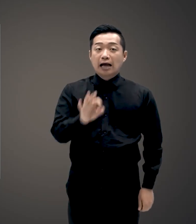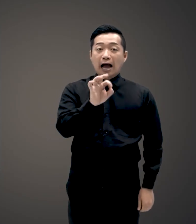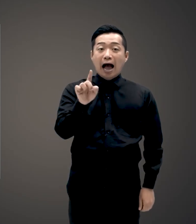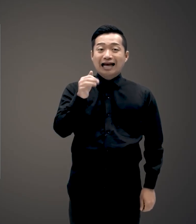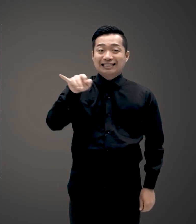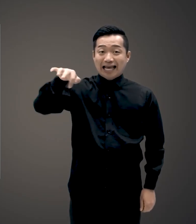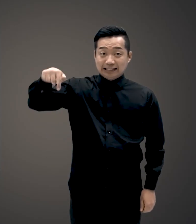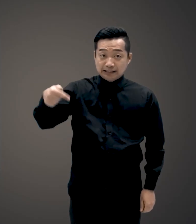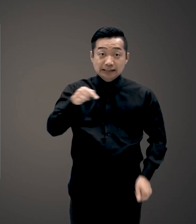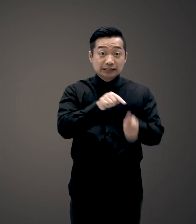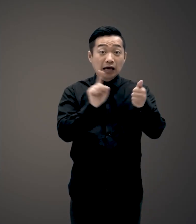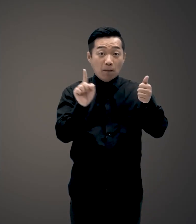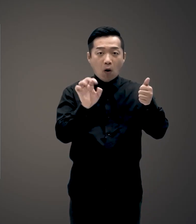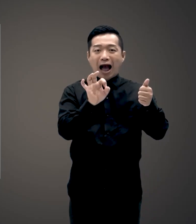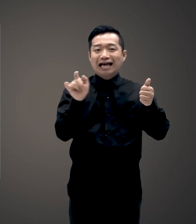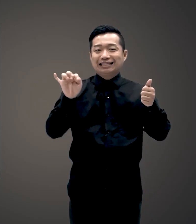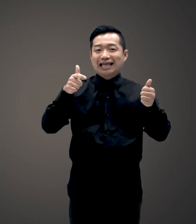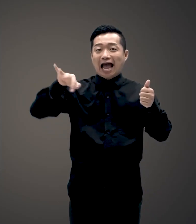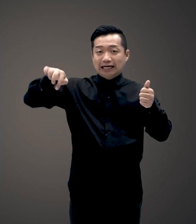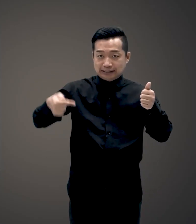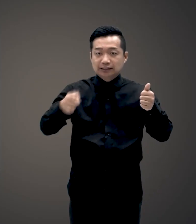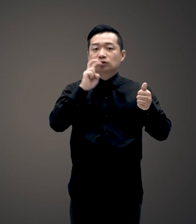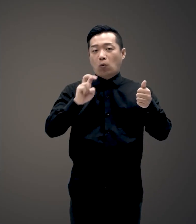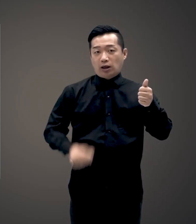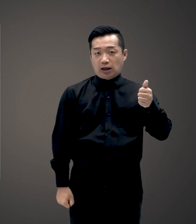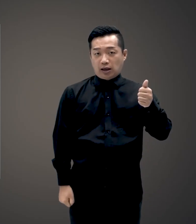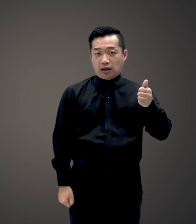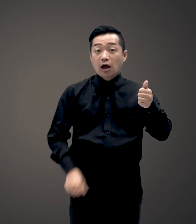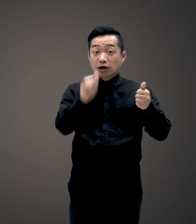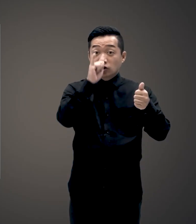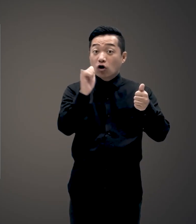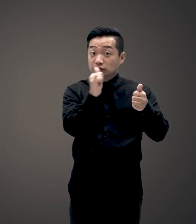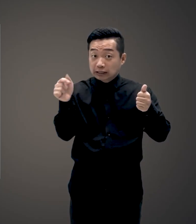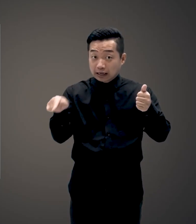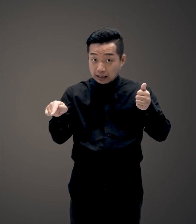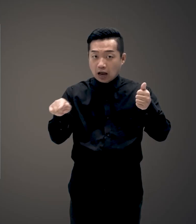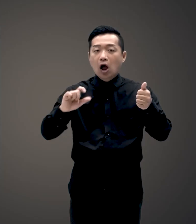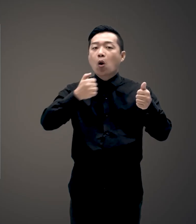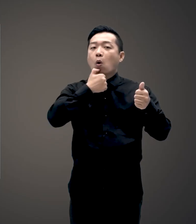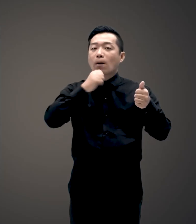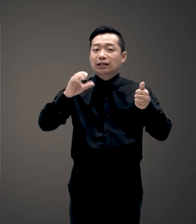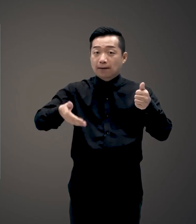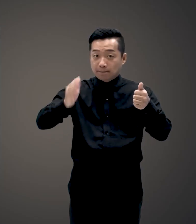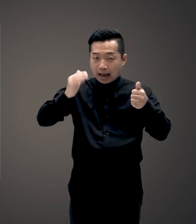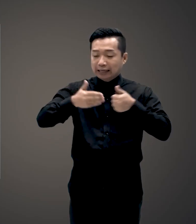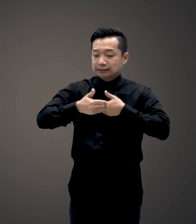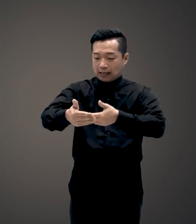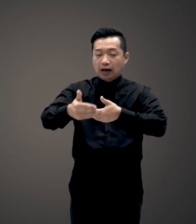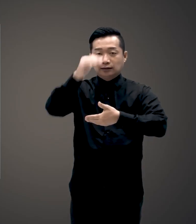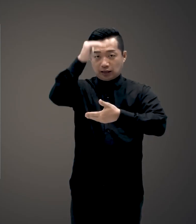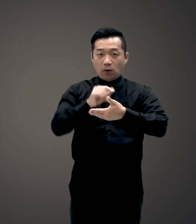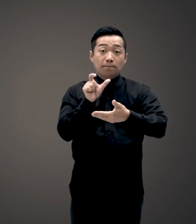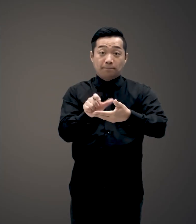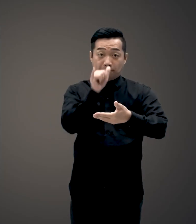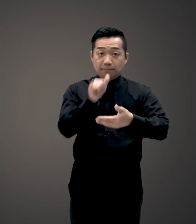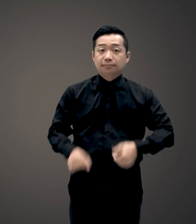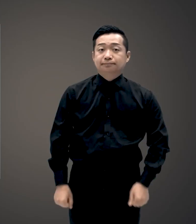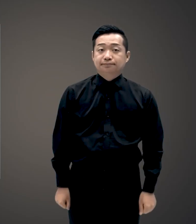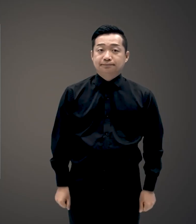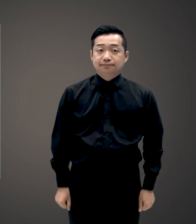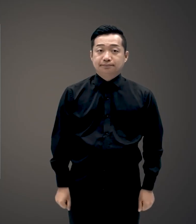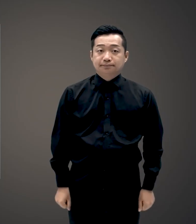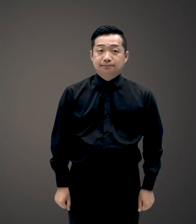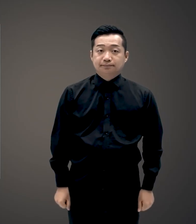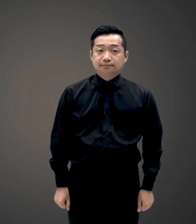아이네이스는 아이네아스의 노래라는 뜻으로 트로이아의 영웅 아이네아스의 로마 건국 과정과 신화를 담고 있다.